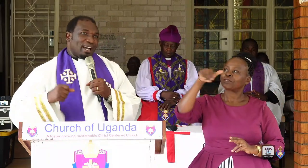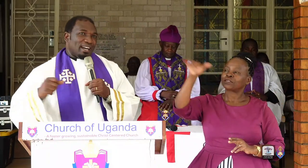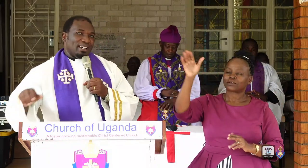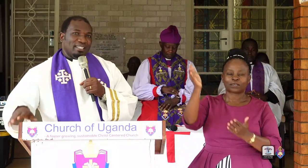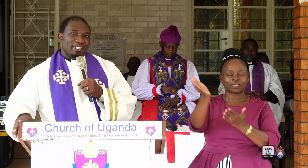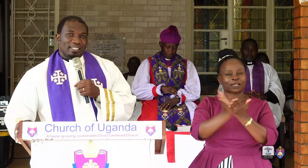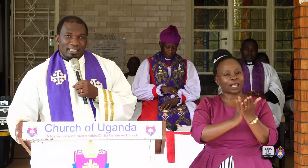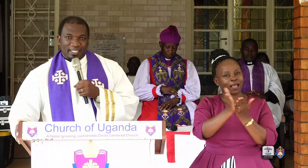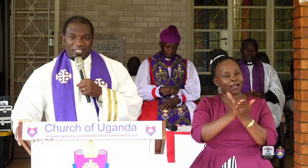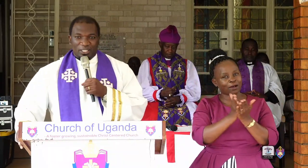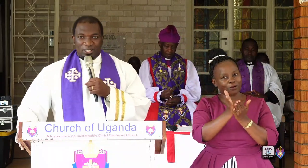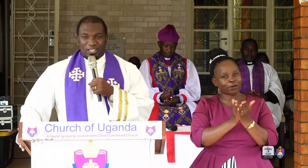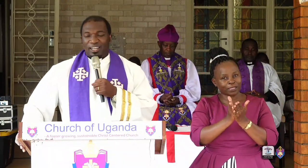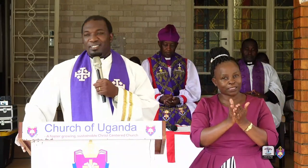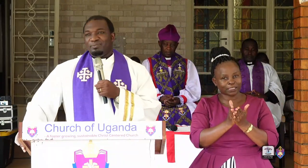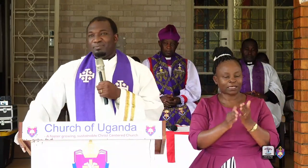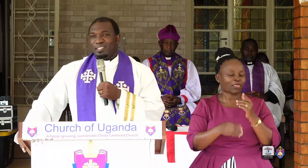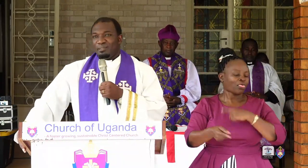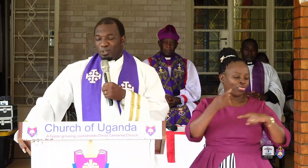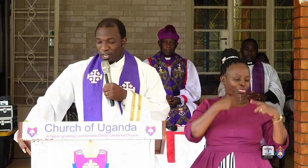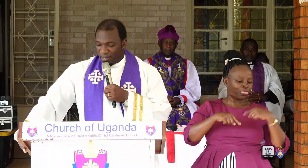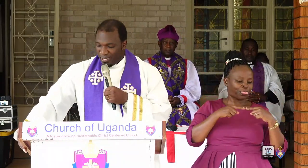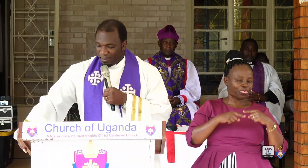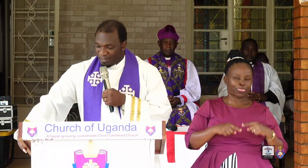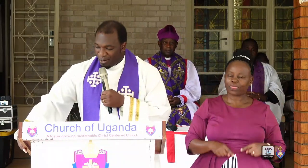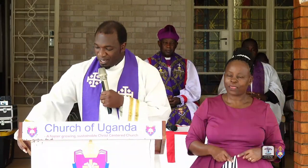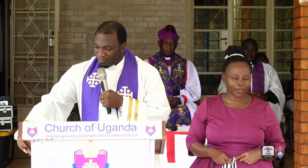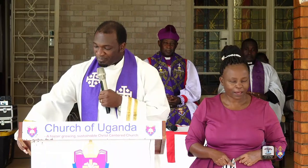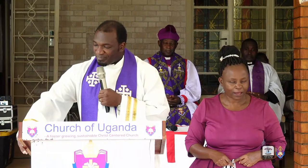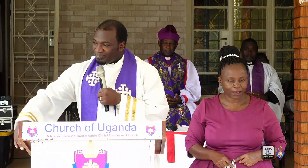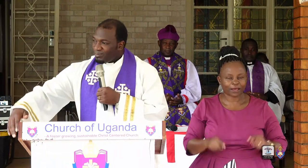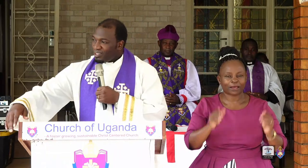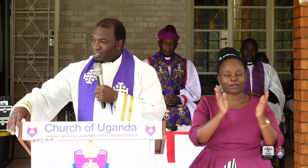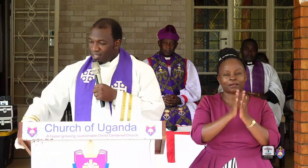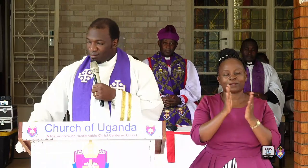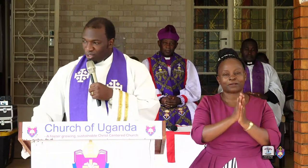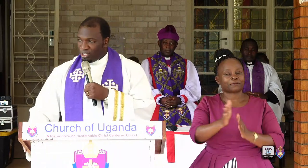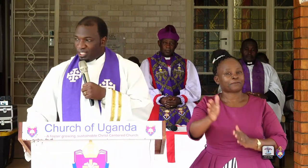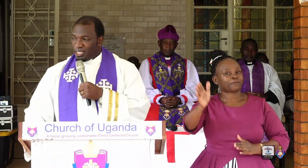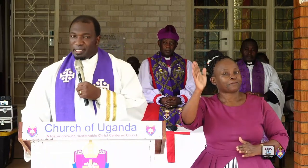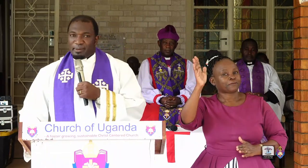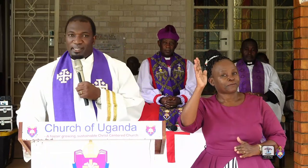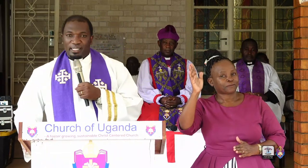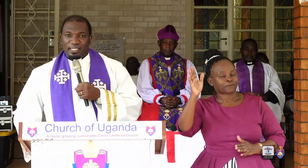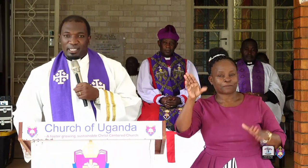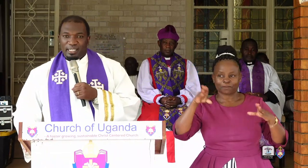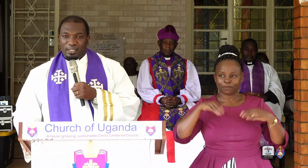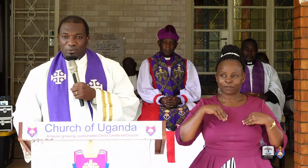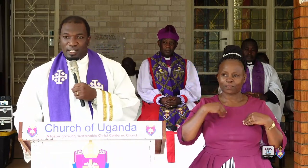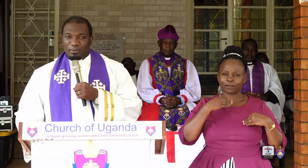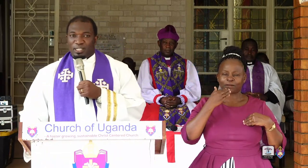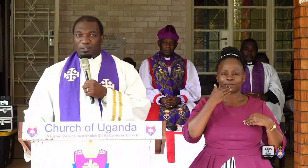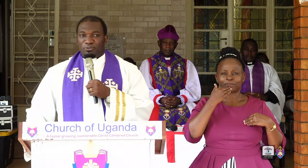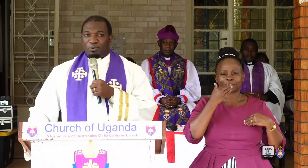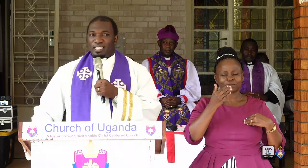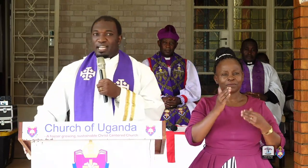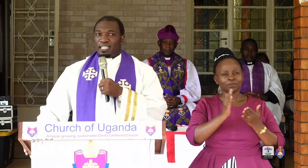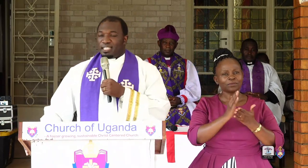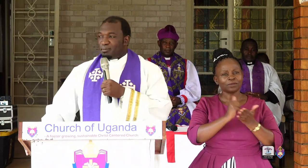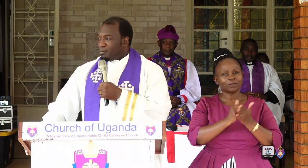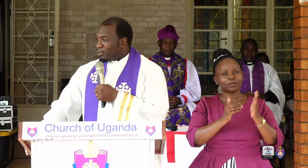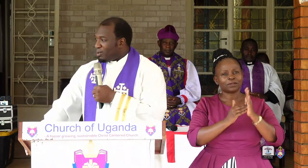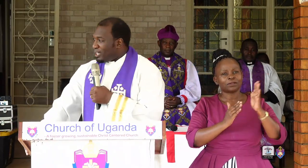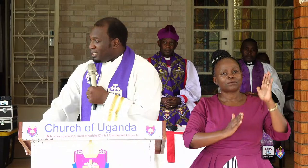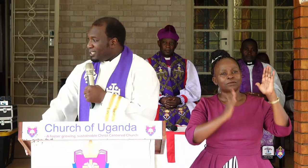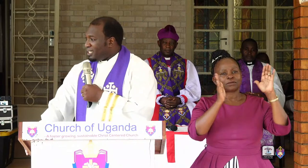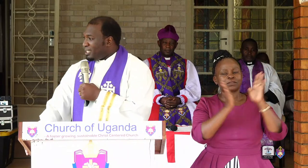n'aweereza nga taddiriza. Mukama yeebazibwe. Mukkirize era neebaze kubanga mukadde waffe waali ate ne